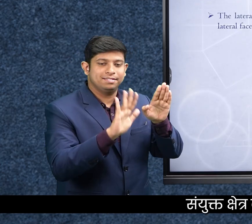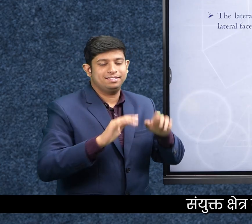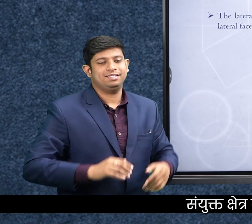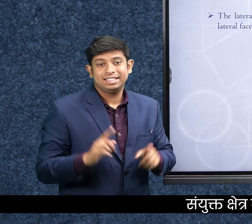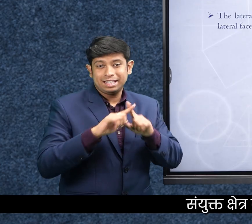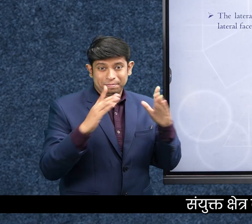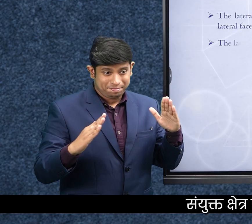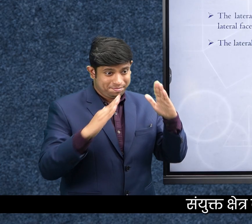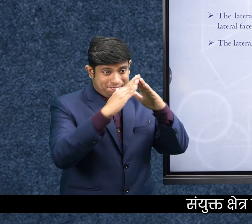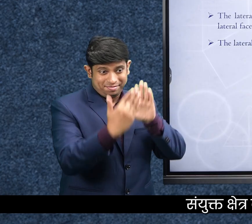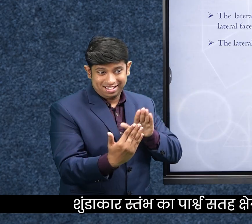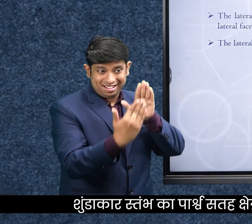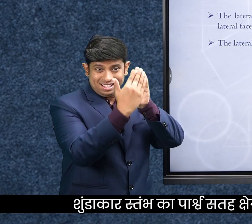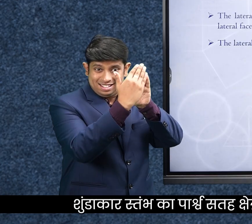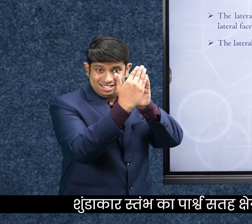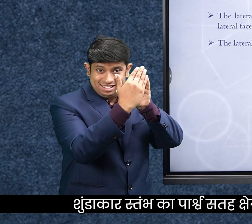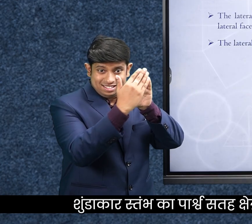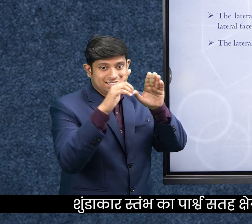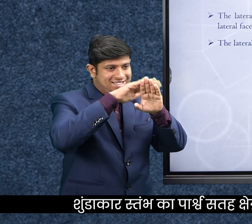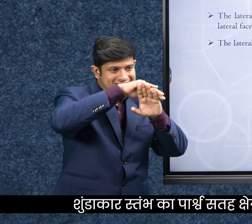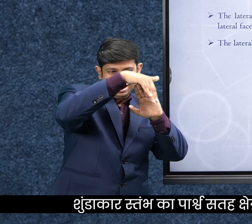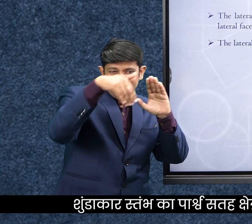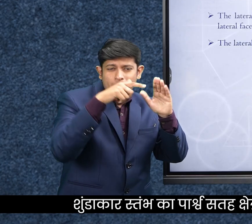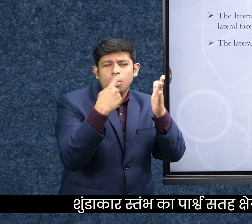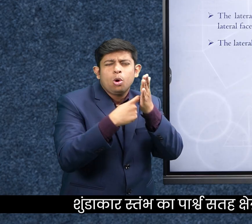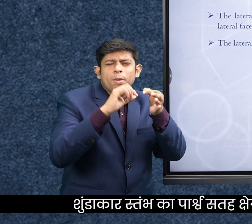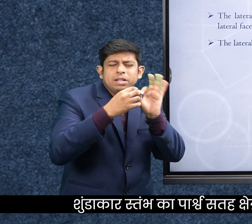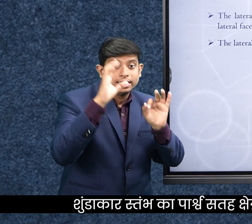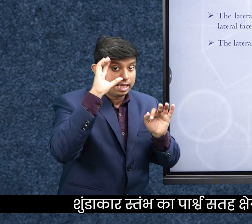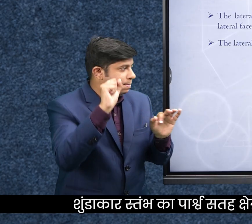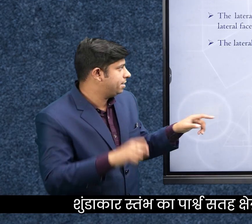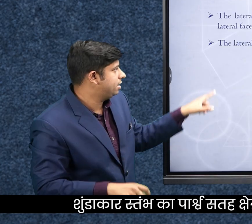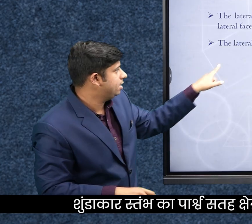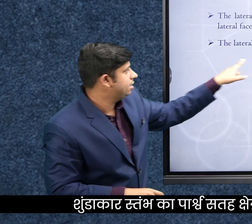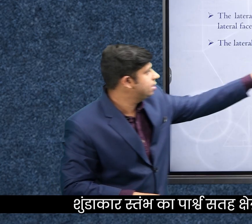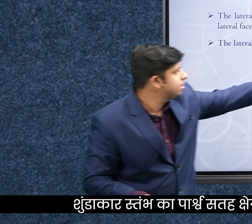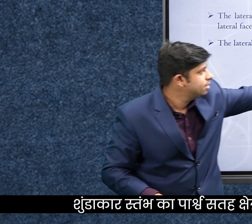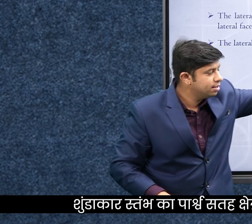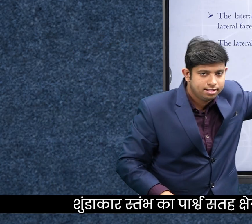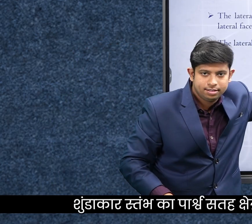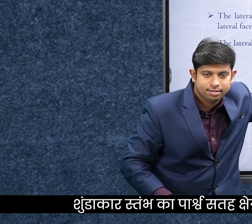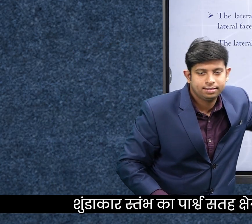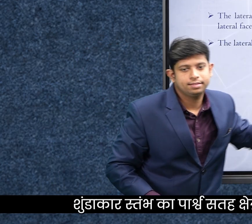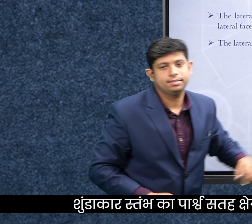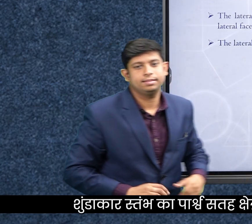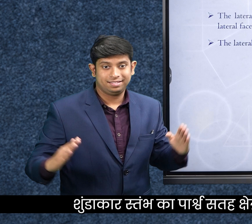को संबंधित करता है। शुंडाकार स्तंभ का पार्श्व सतह क्षेत्र इज इक्वल आधार की परिधि इंटू तिरछी ऊंचाई।